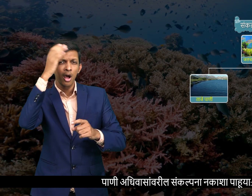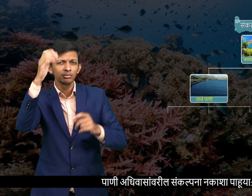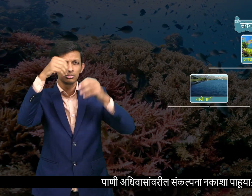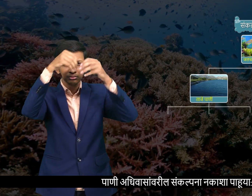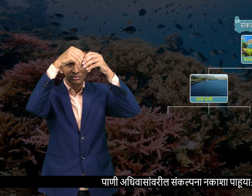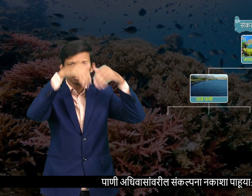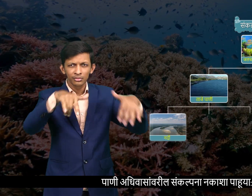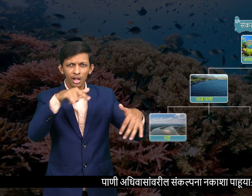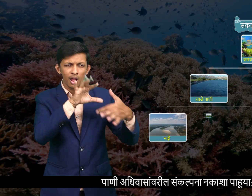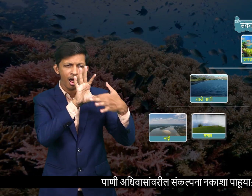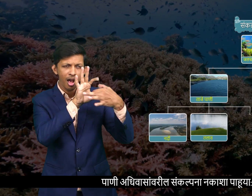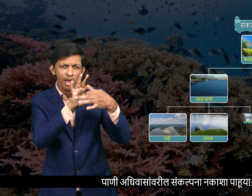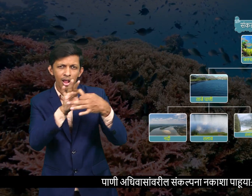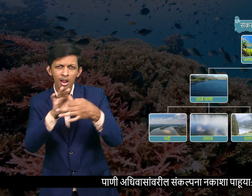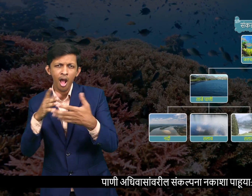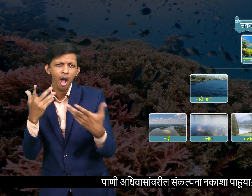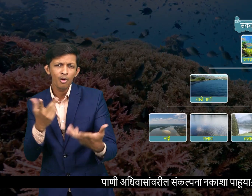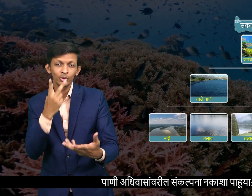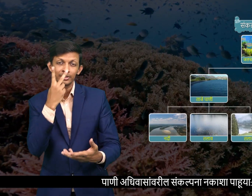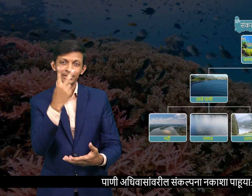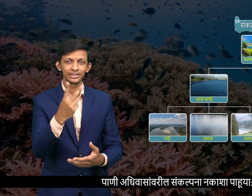संकल्पना नकाशा पाहूया.